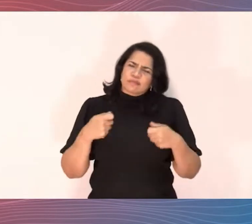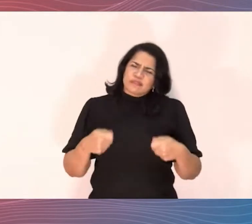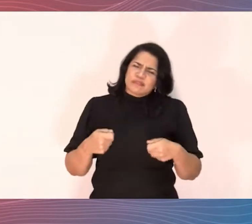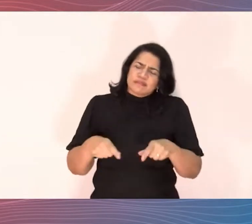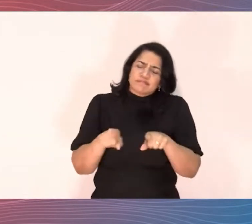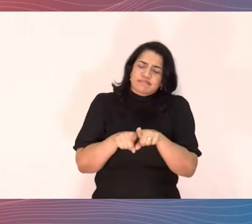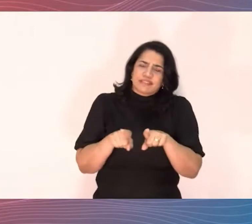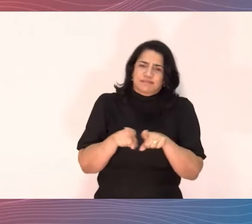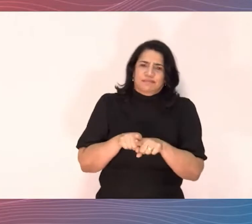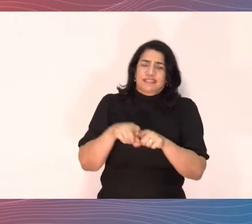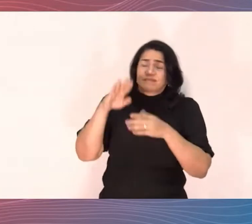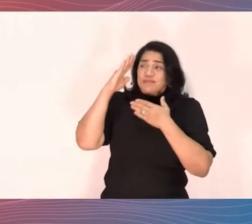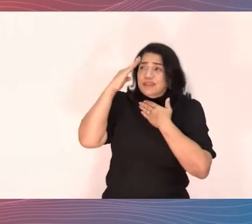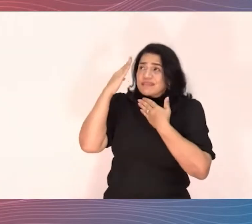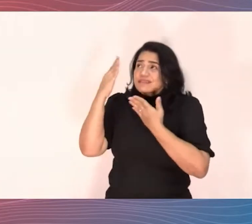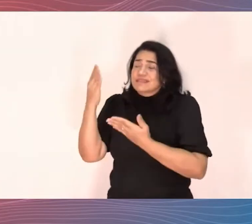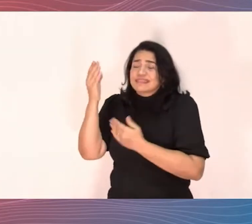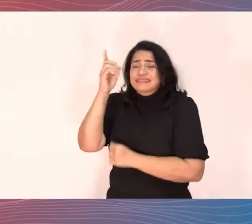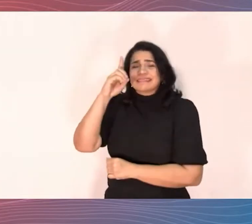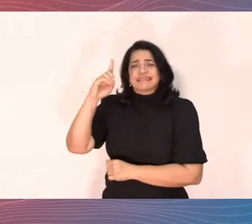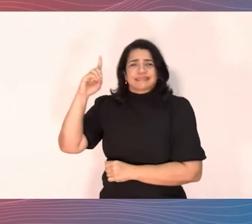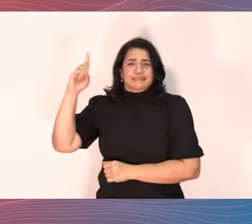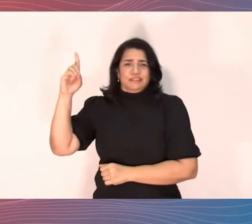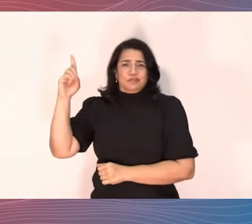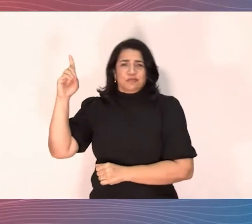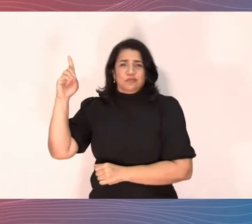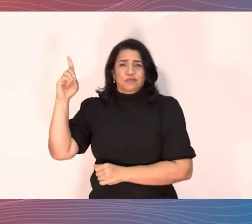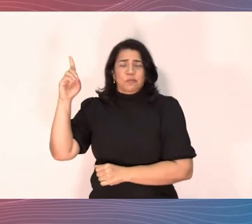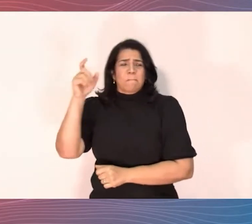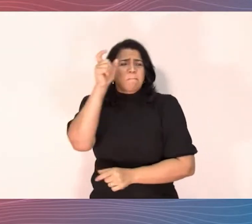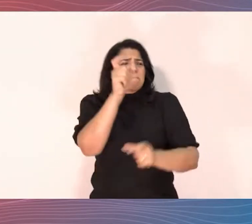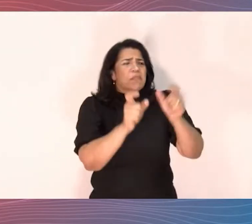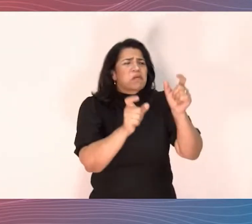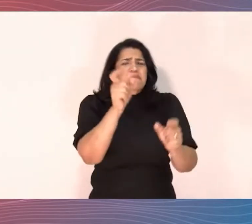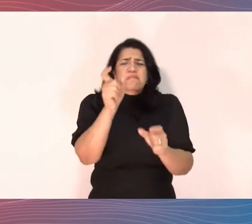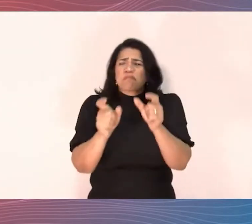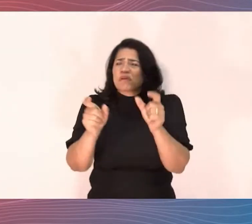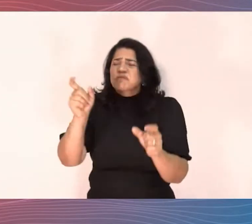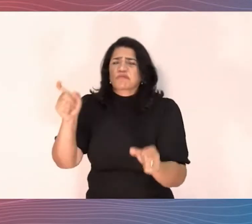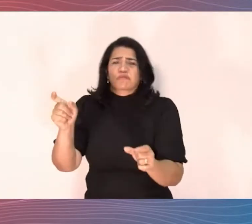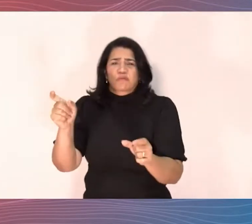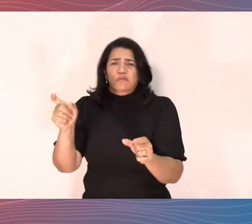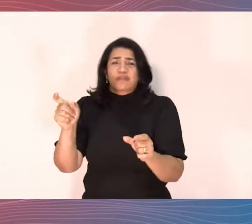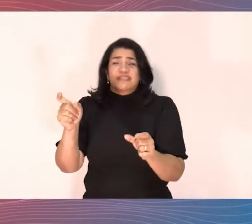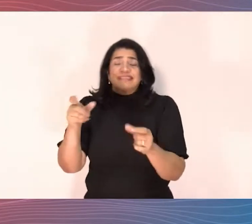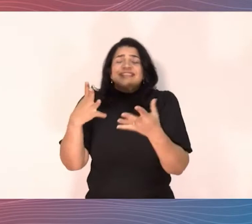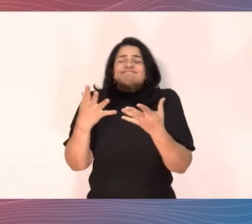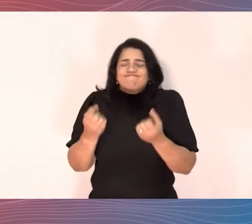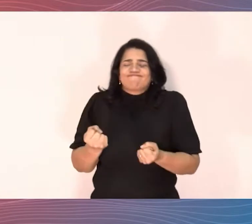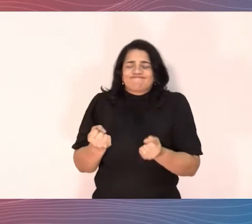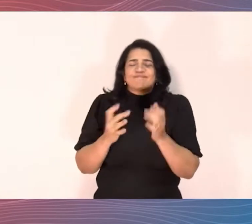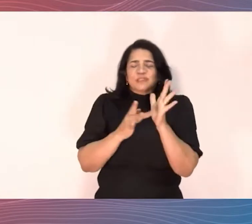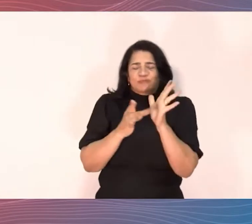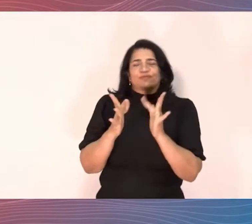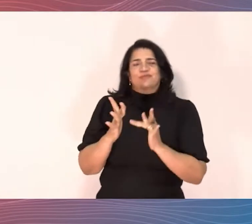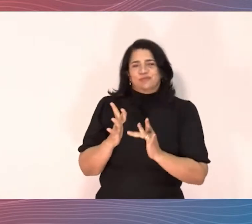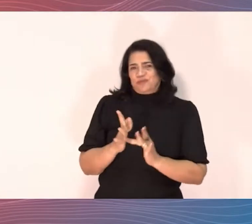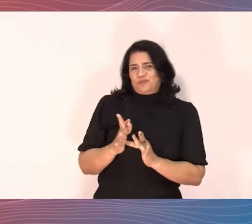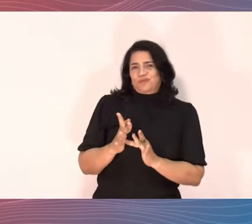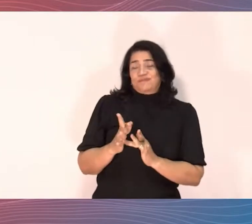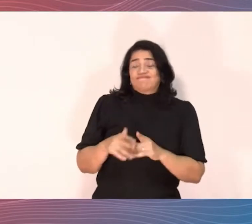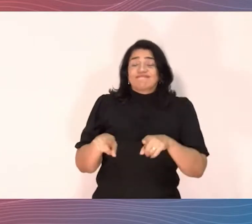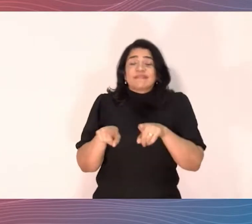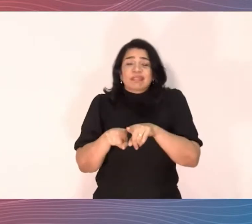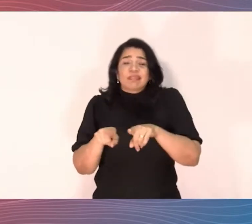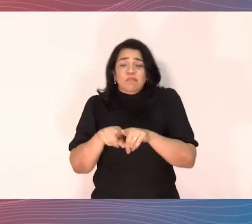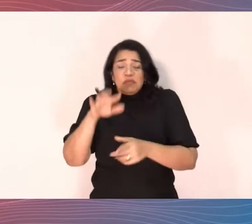nós resgatamos do mundo nas ruas, pela fé em Cristo e pelas igrejas levantadas em cada